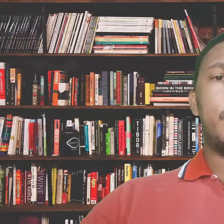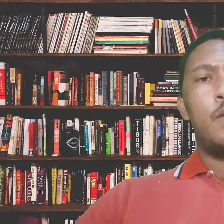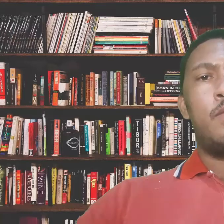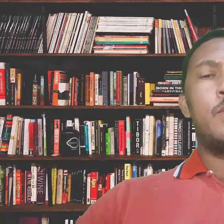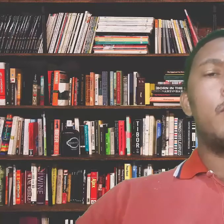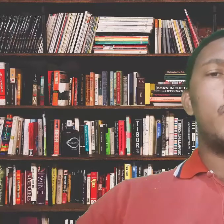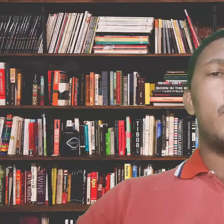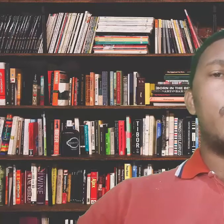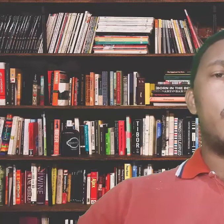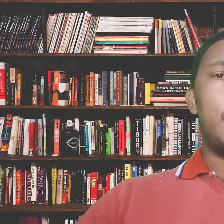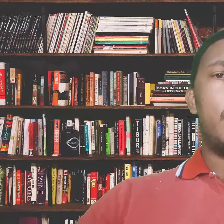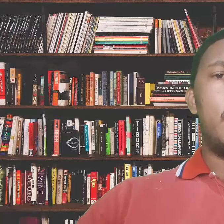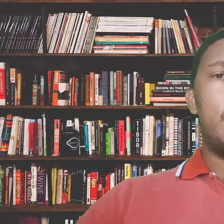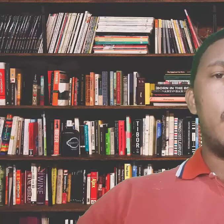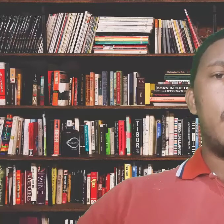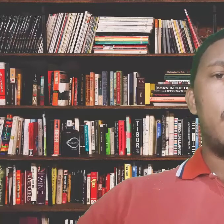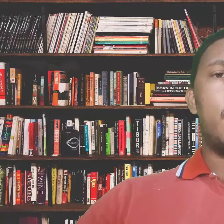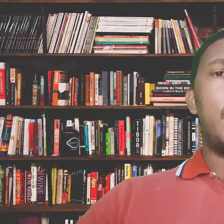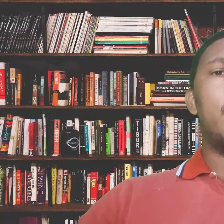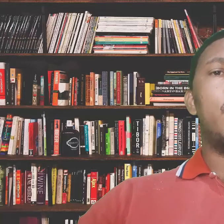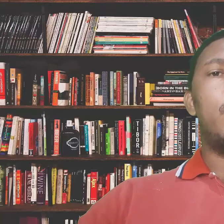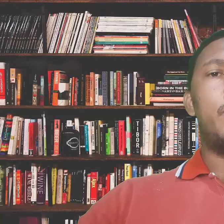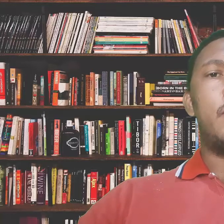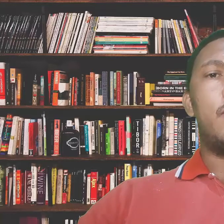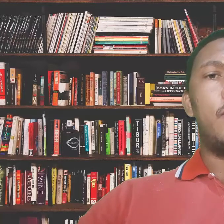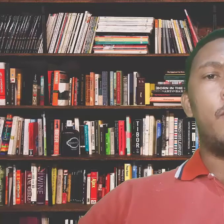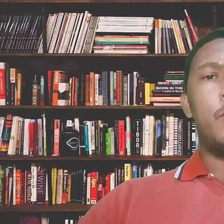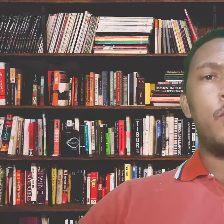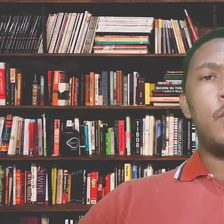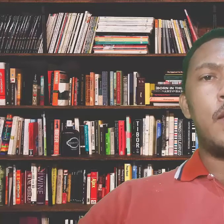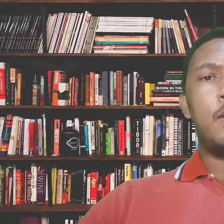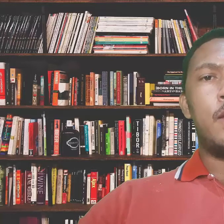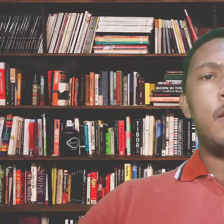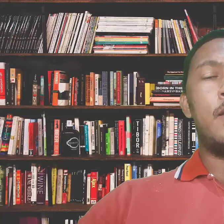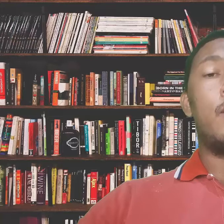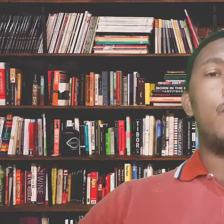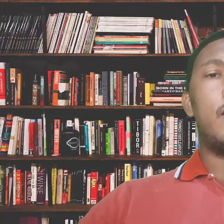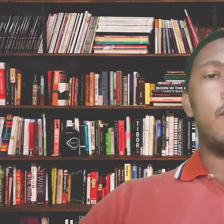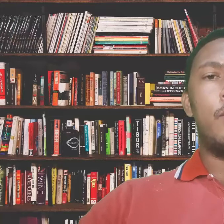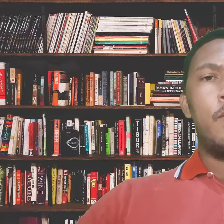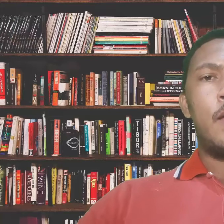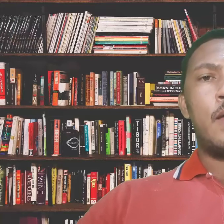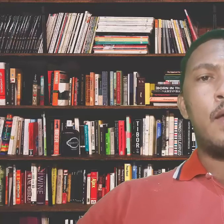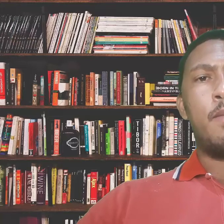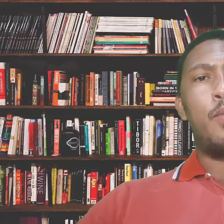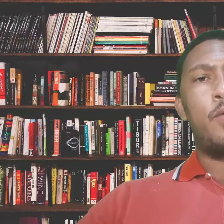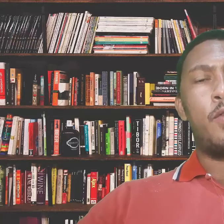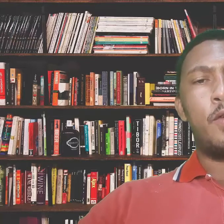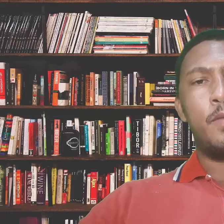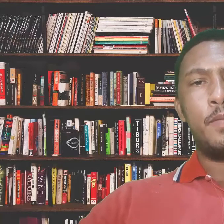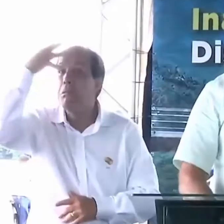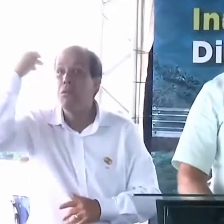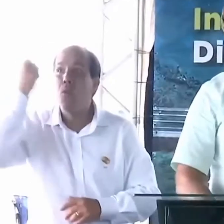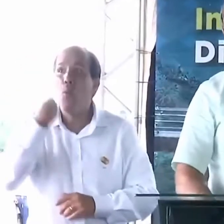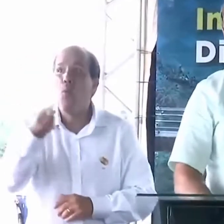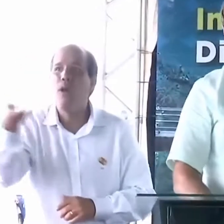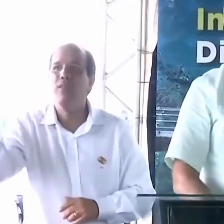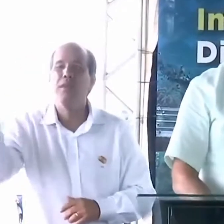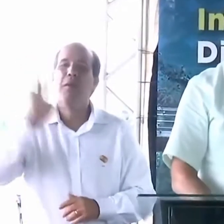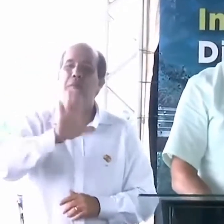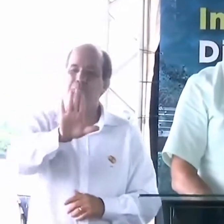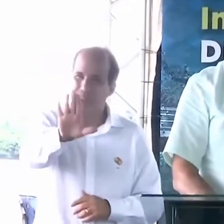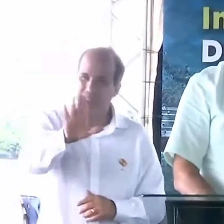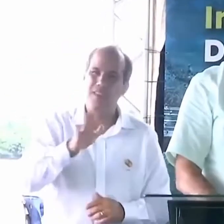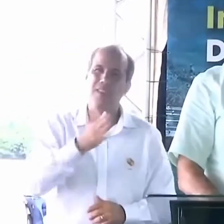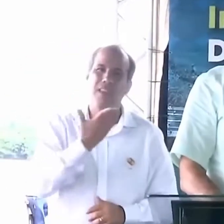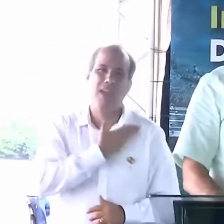cidade. E vamos mostrar um trecho aí das palavras do presidente Bolsonaro na inauguração da ponte. Mas, meus